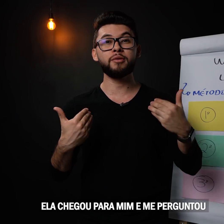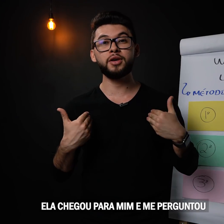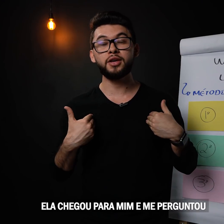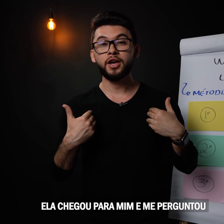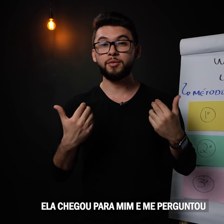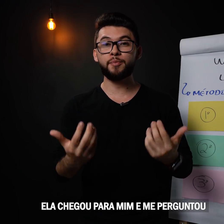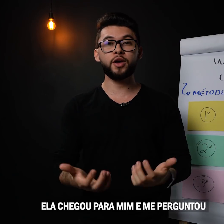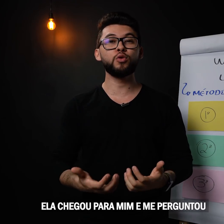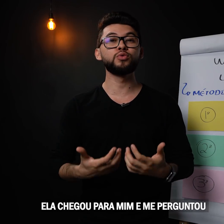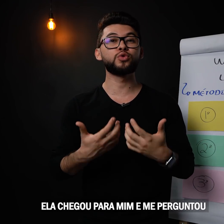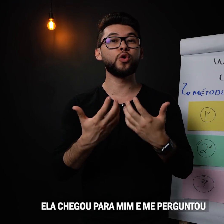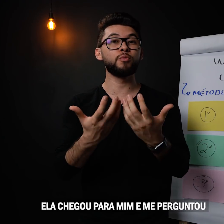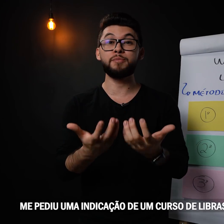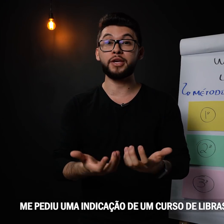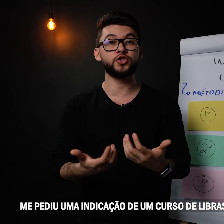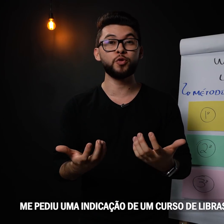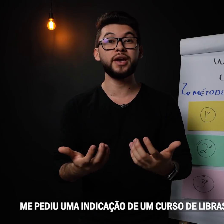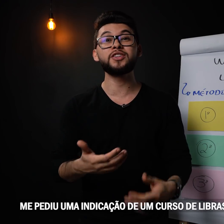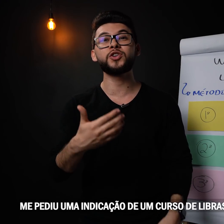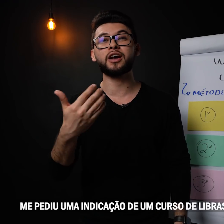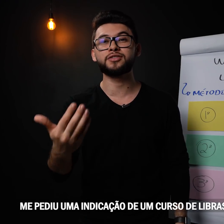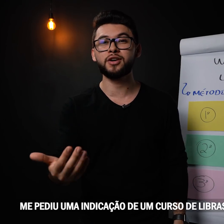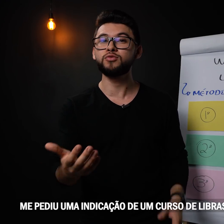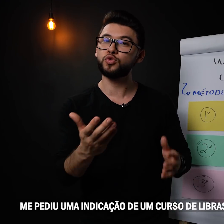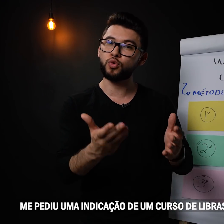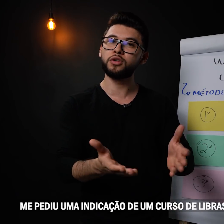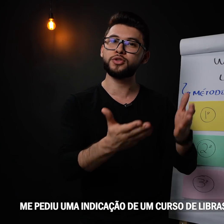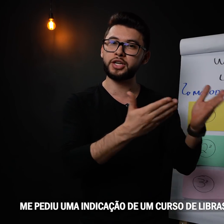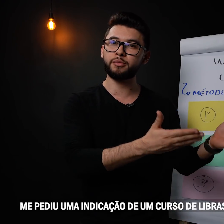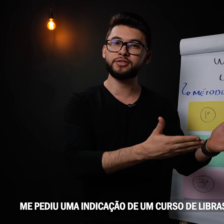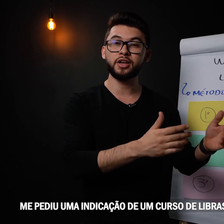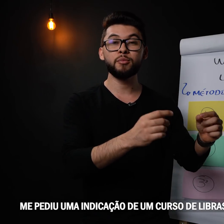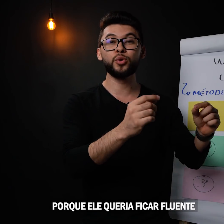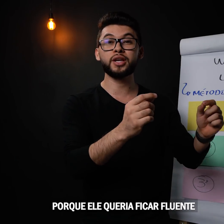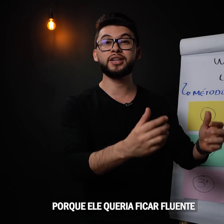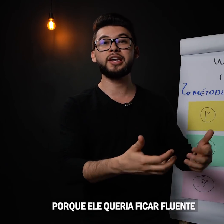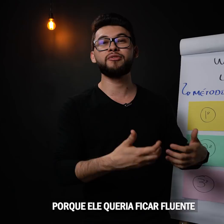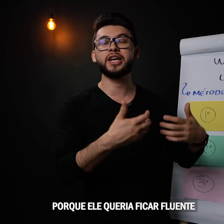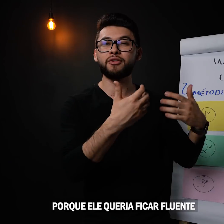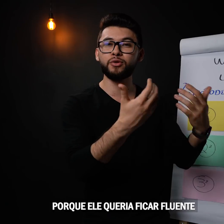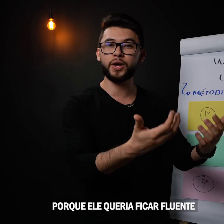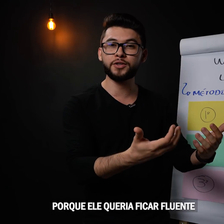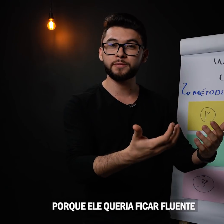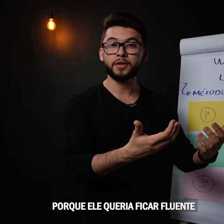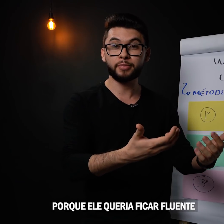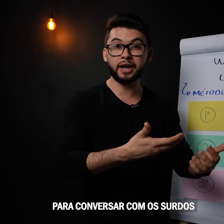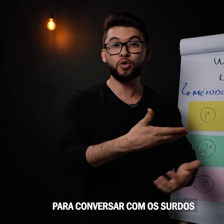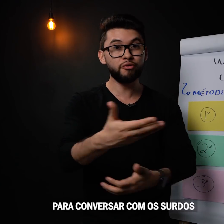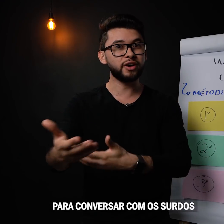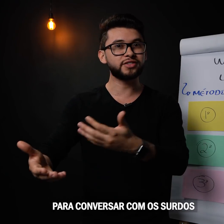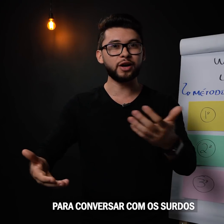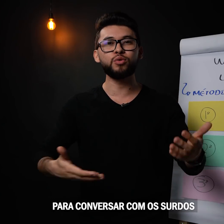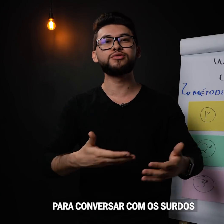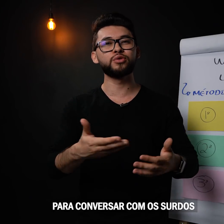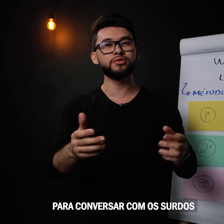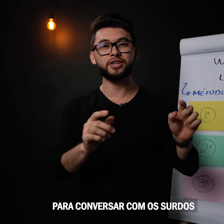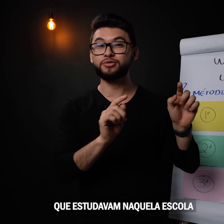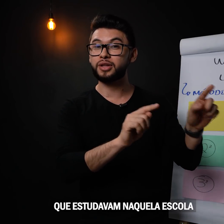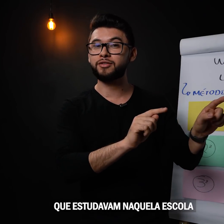mim e me perguntou, me pediu uma indicação de um curso de Libras, porque ela queria ficar fluente para conversar com os surdos que estudavam